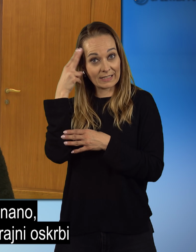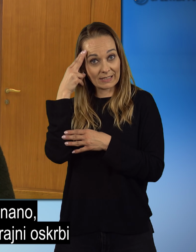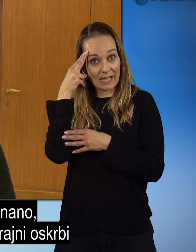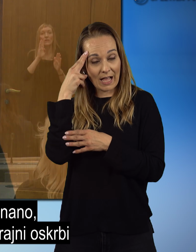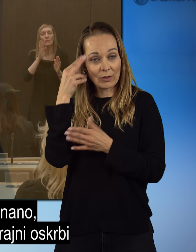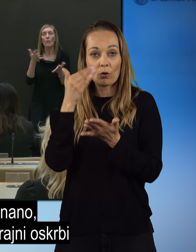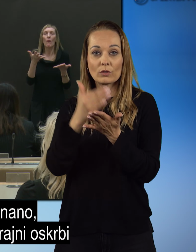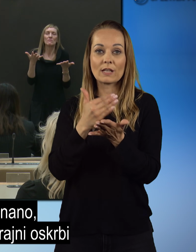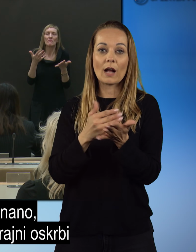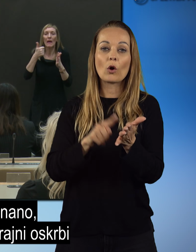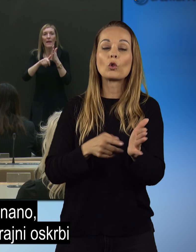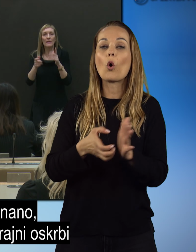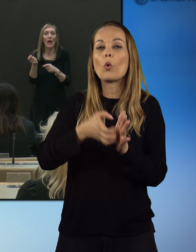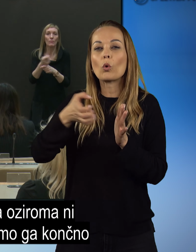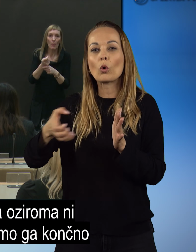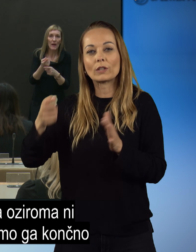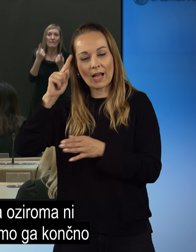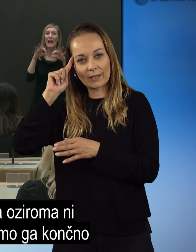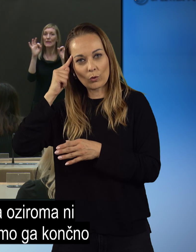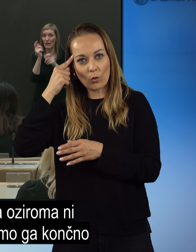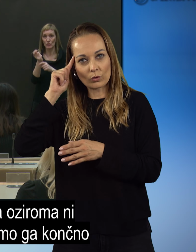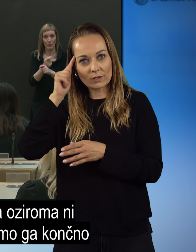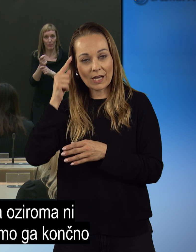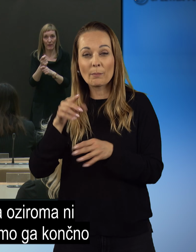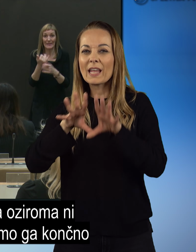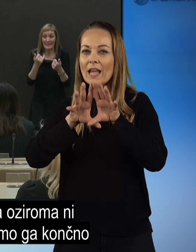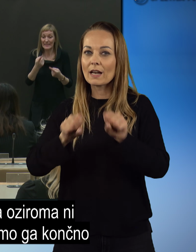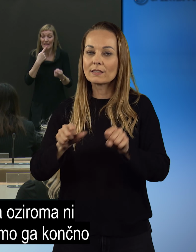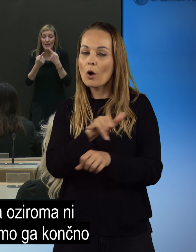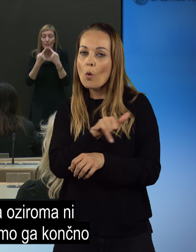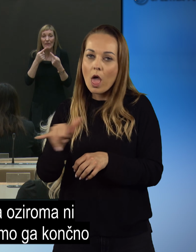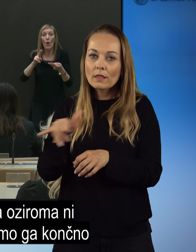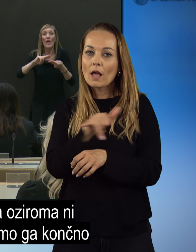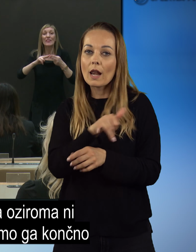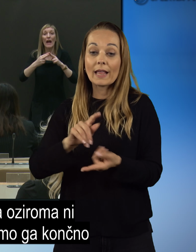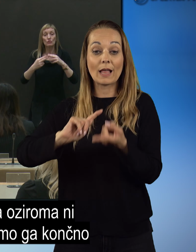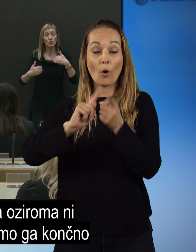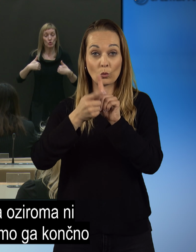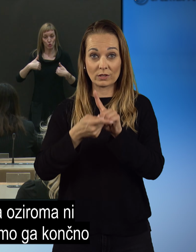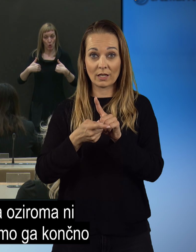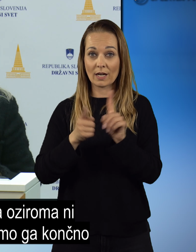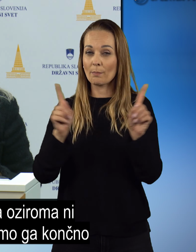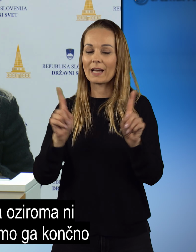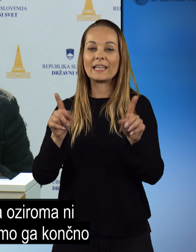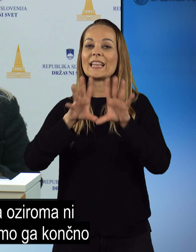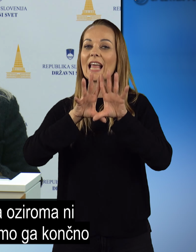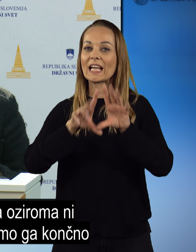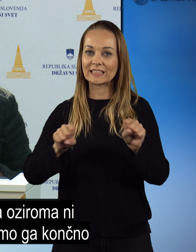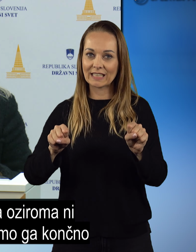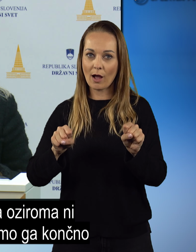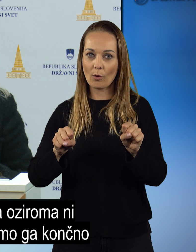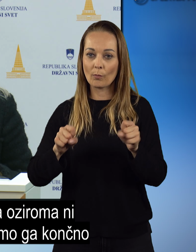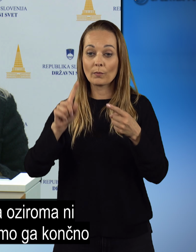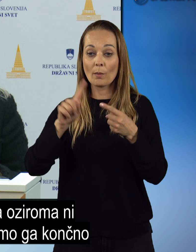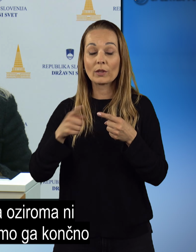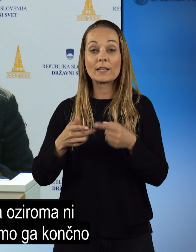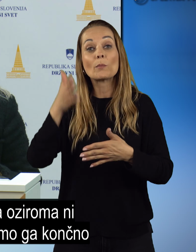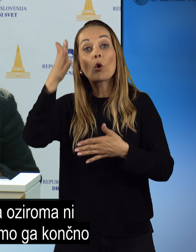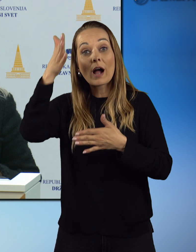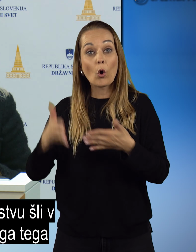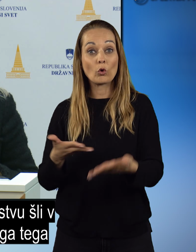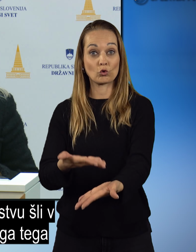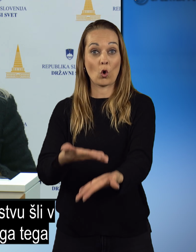znano, zakon o dolgotrajni oskrbi je pravzaprav nastajal leta oziroma ni nastal, in potem, ko